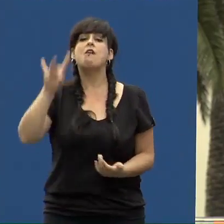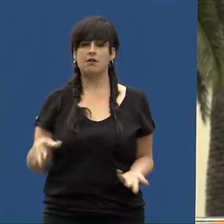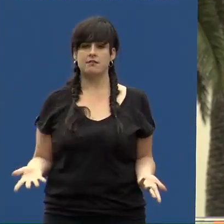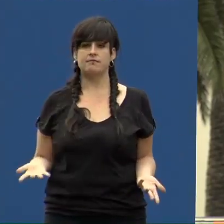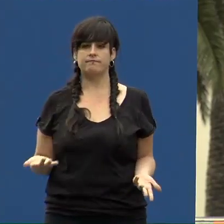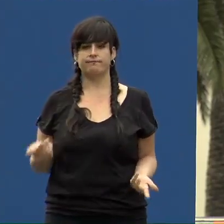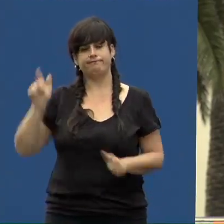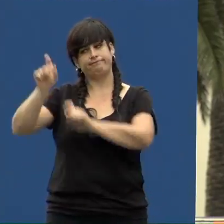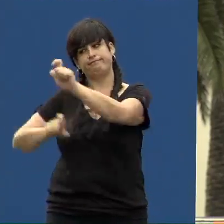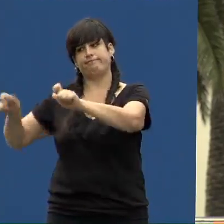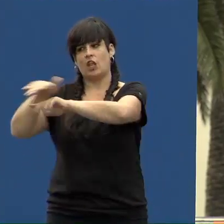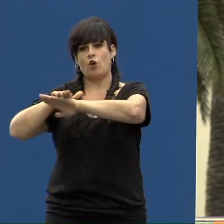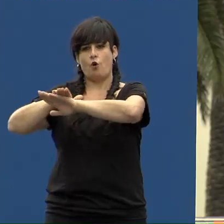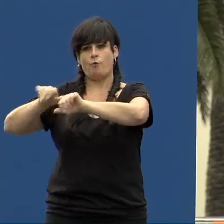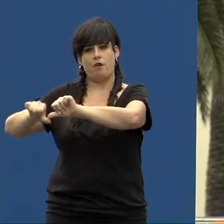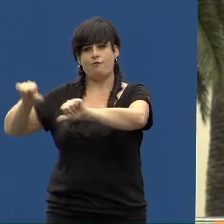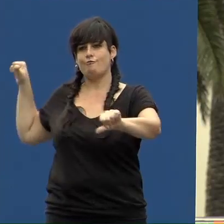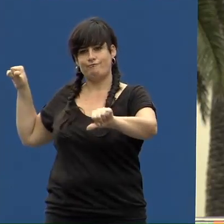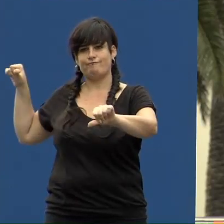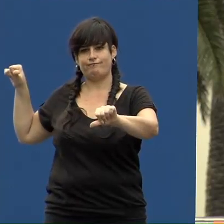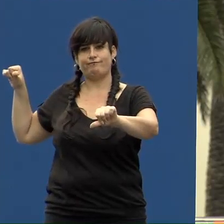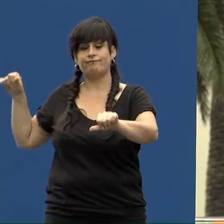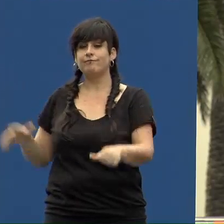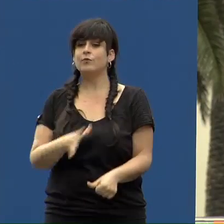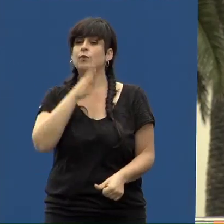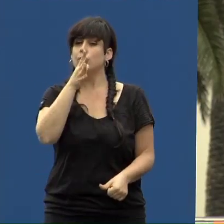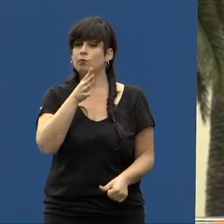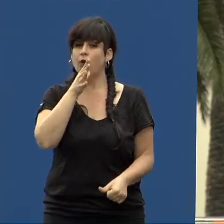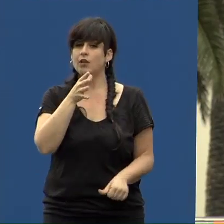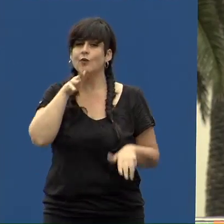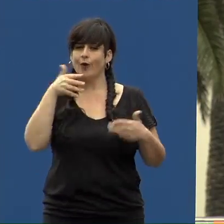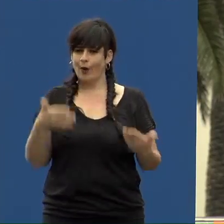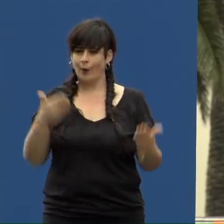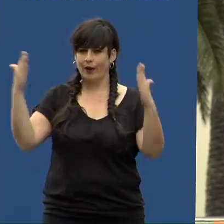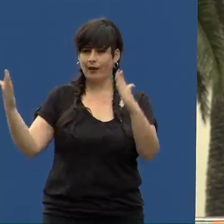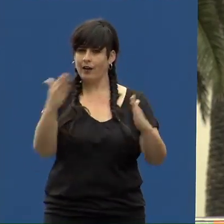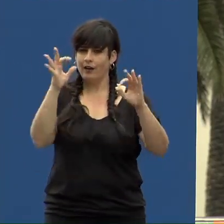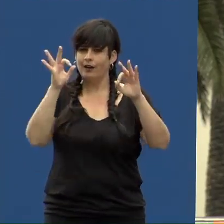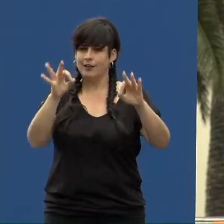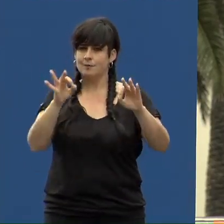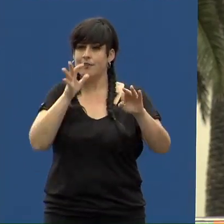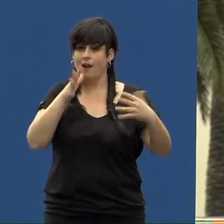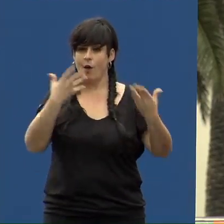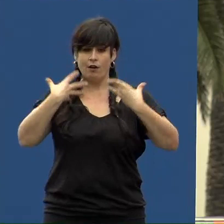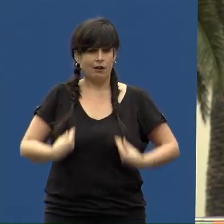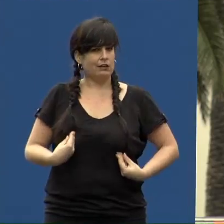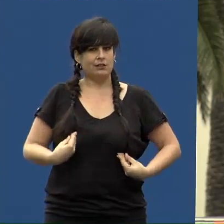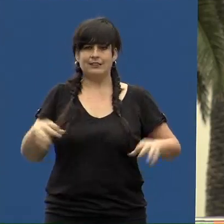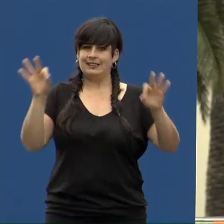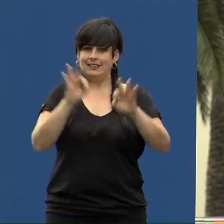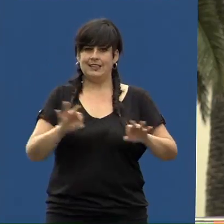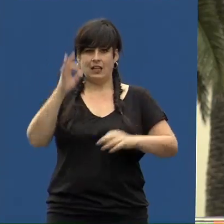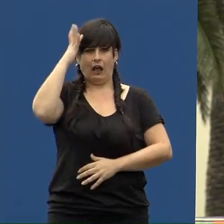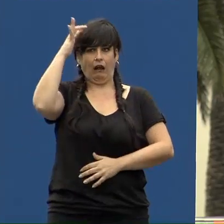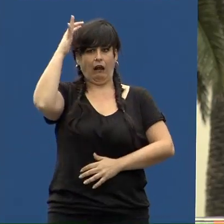que siempre han mandado y a los que quieren que nada cambie. Por lo tanto, más que nunca, nada de deprimirse, nada de